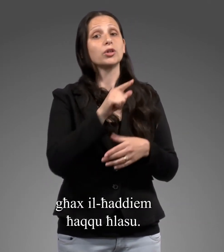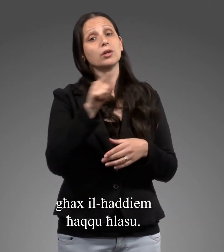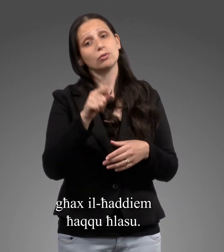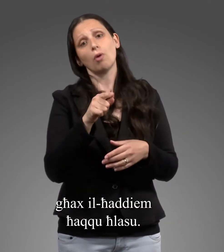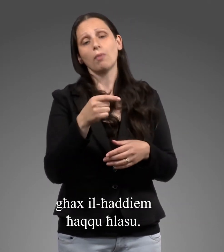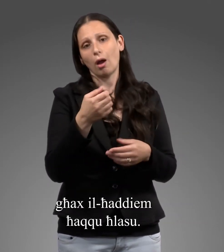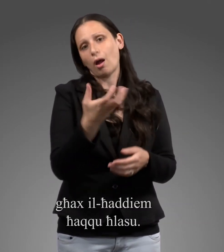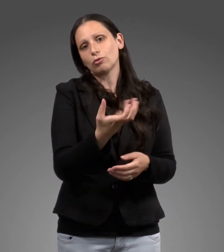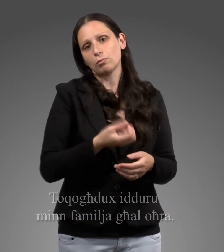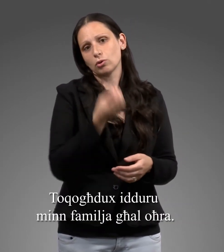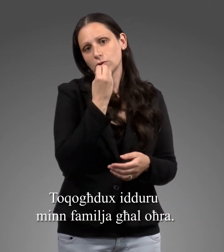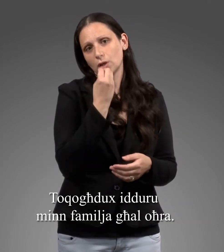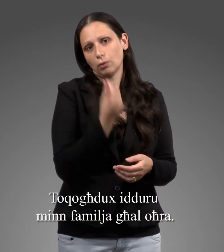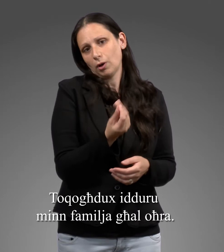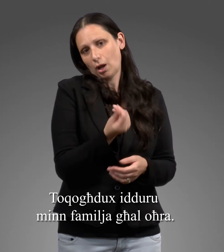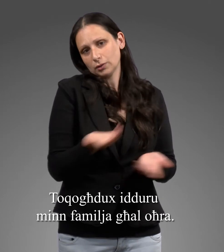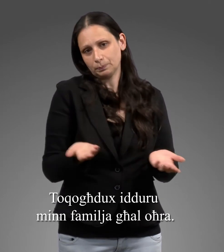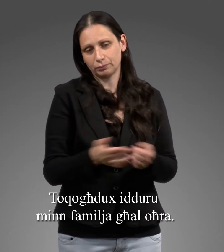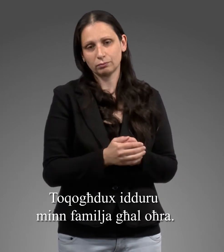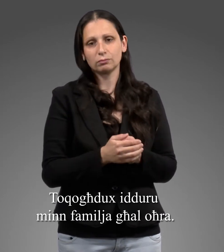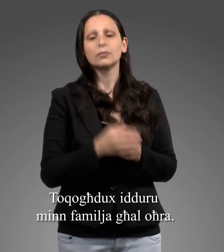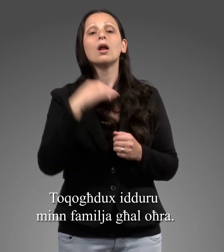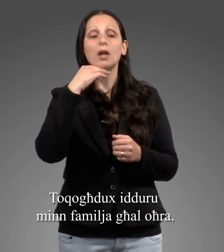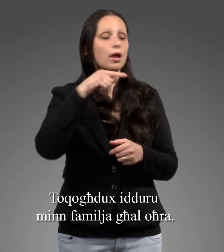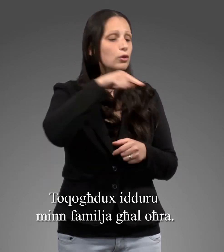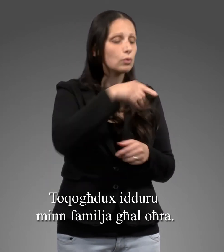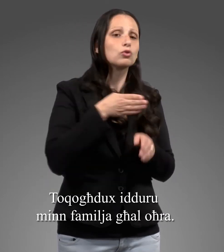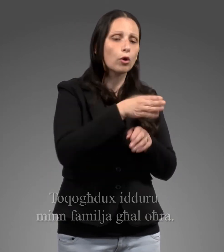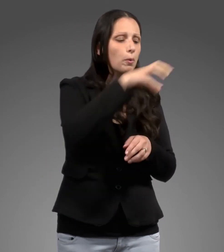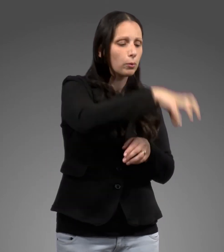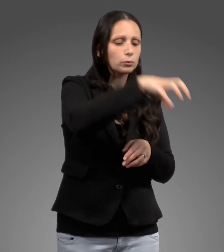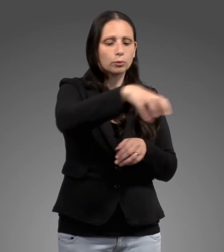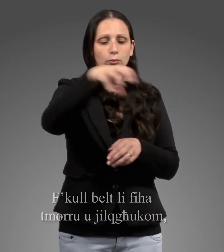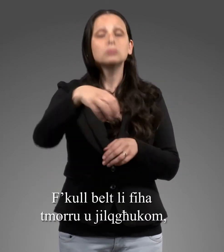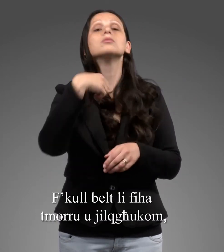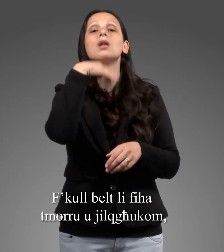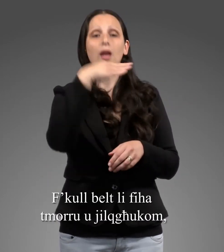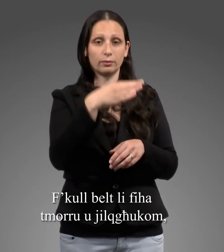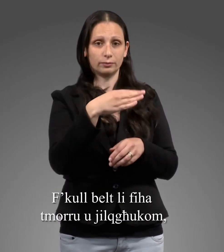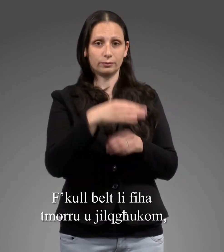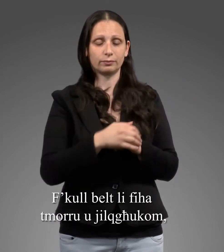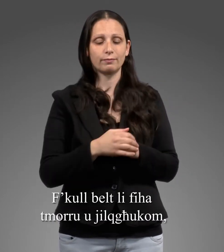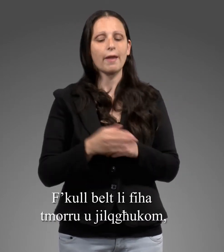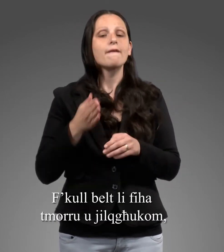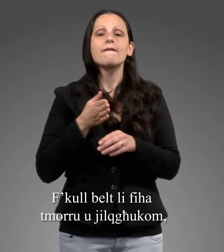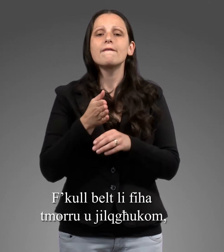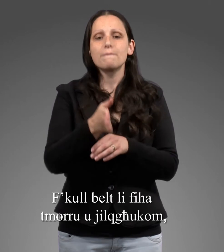ħlasu. Toqgħux idduru minn familja għall-oħra. F'kull bett li fija tmorru u